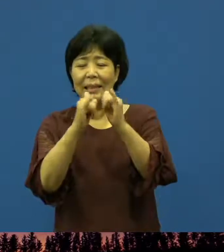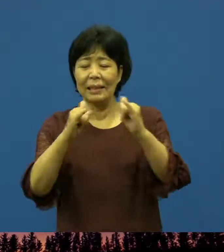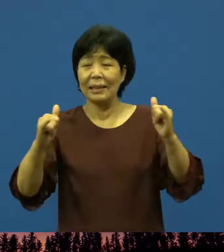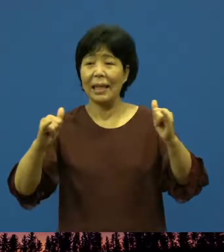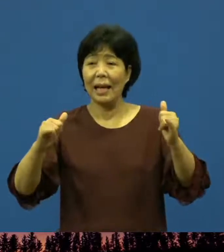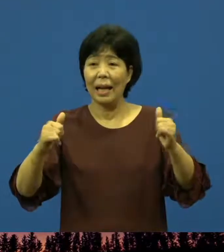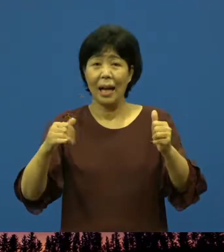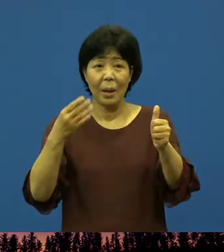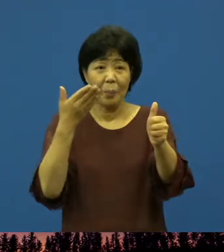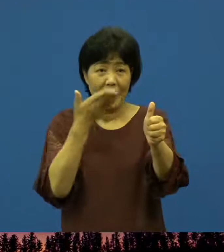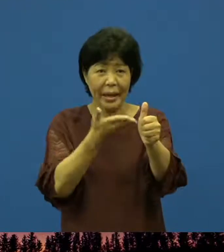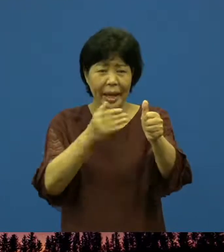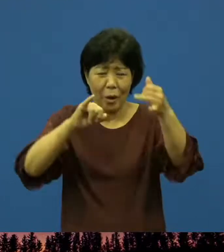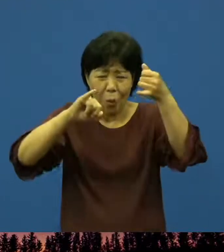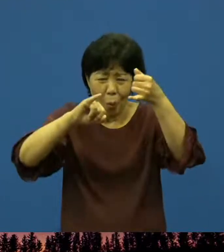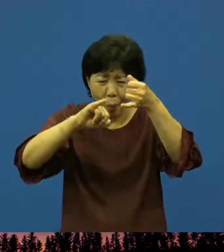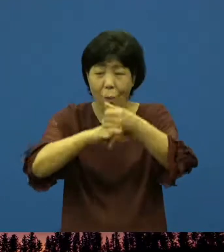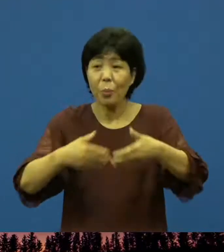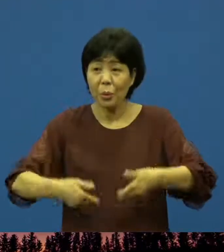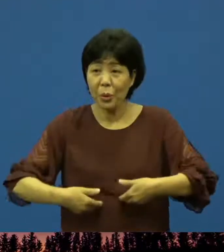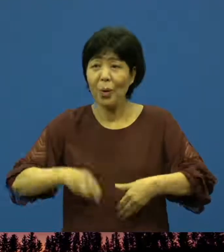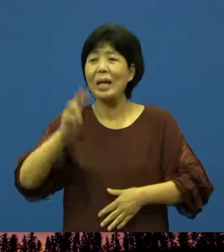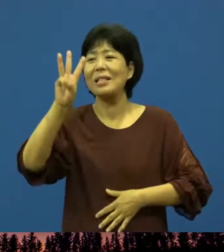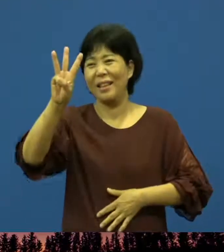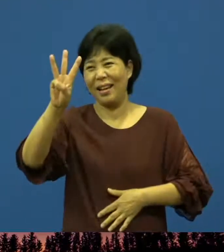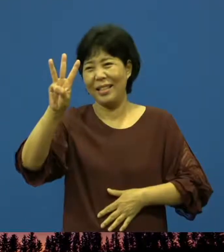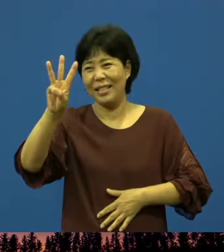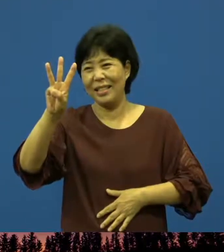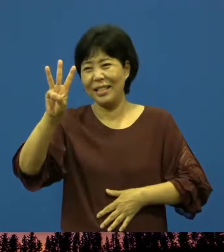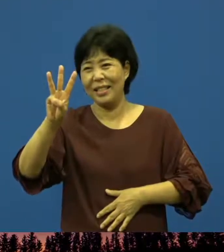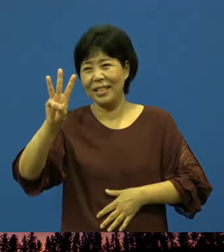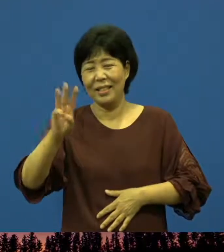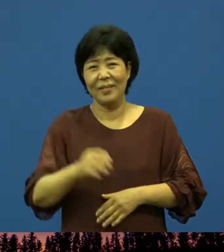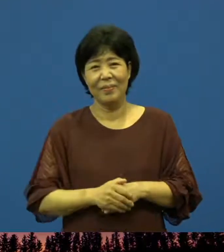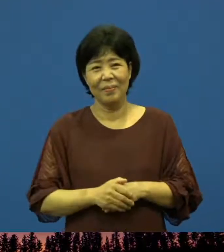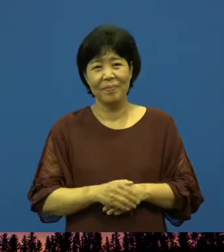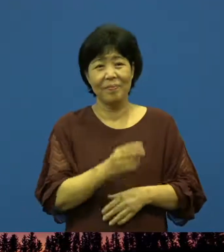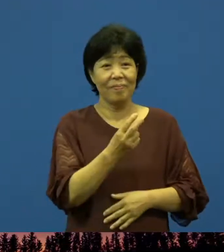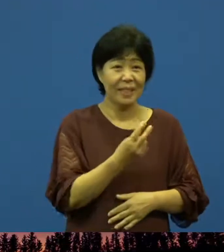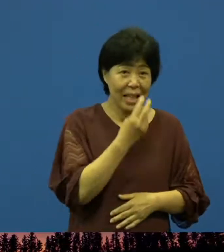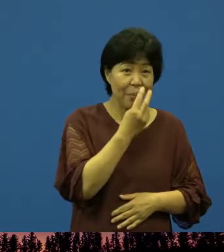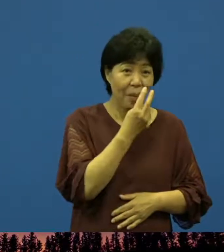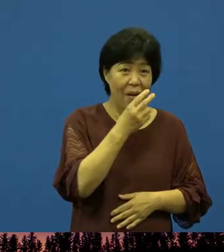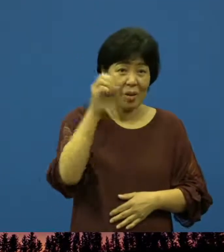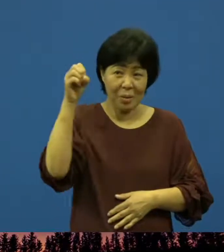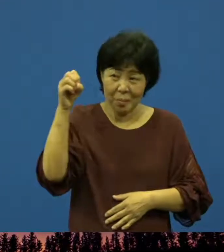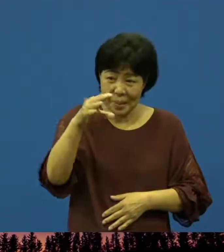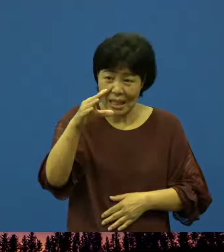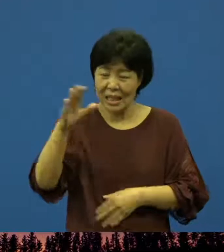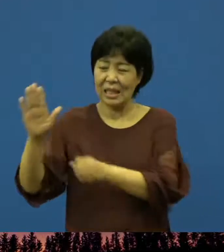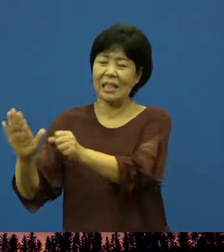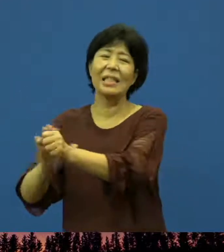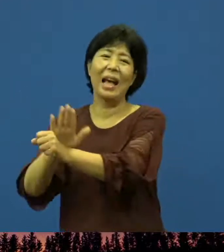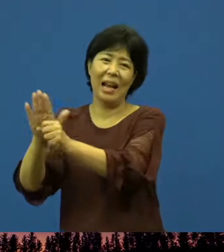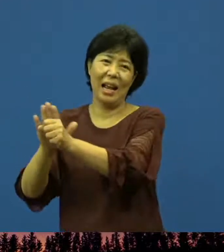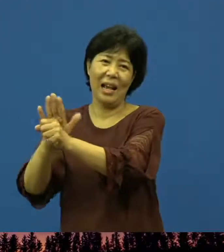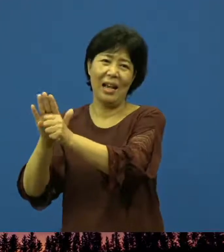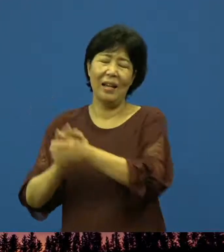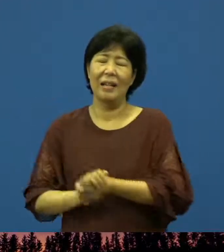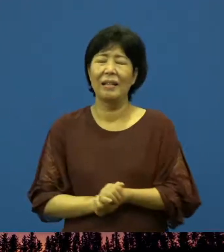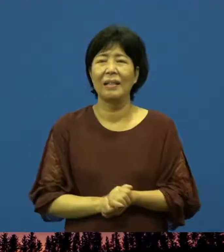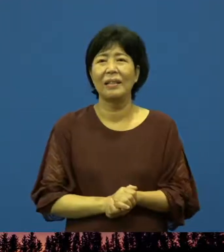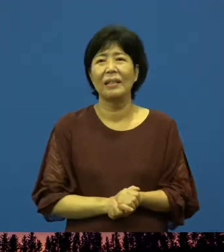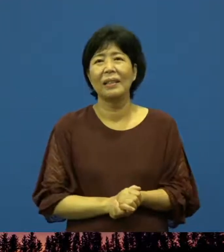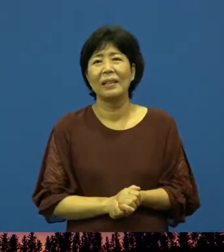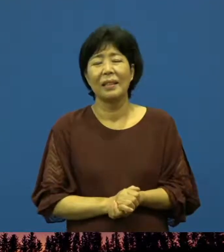필수 요건이에요. 그런데 요한 1서 안에서 이 세 가지 단어를 사용하고 있습니다. 여러분, 이 모든 것은 어디로부터,